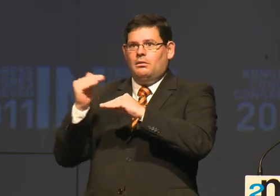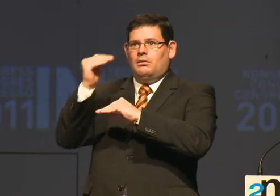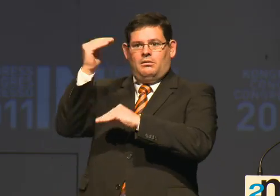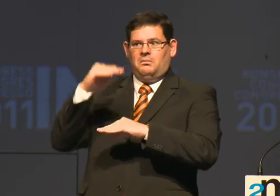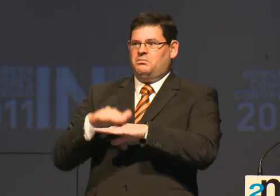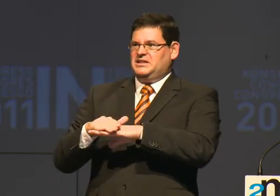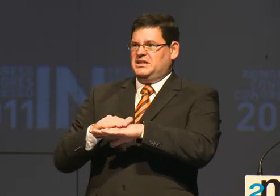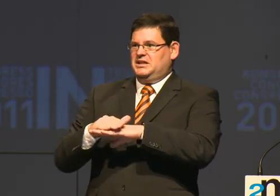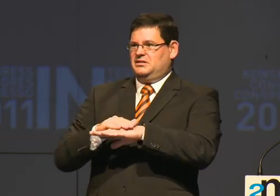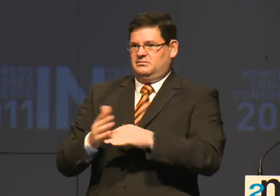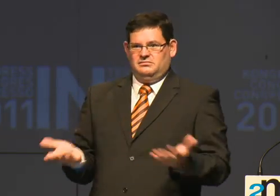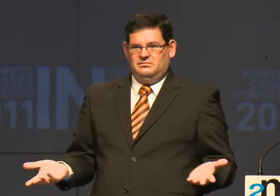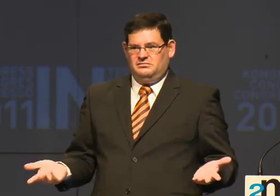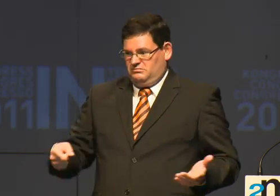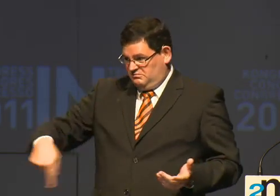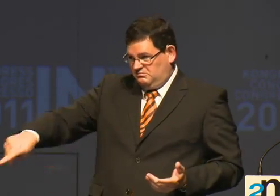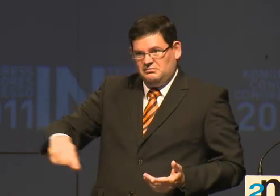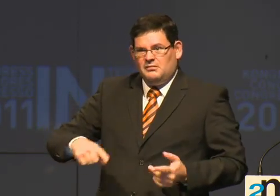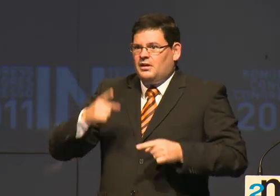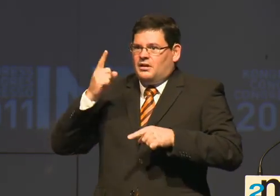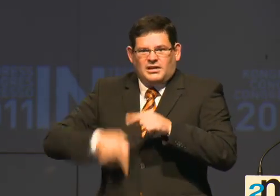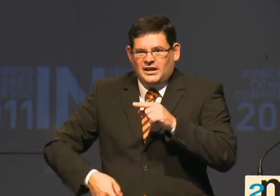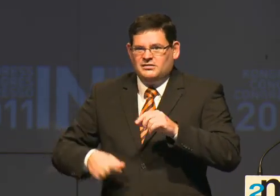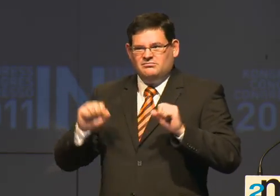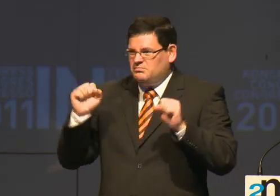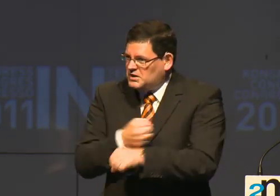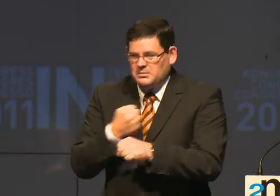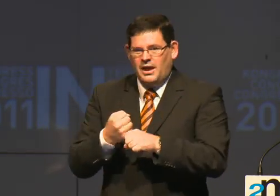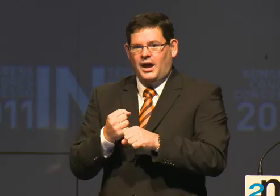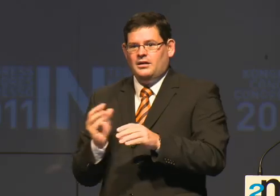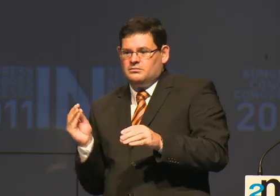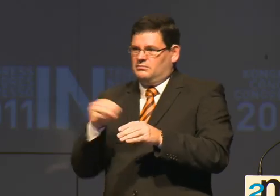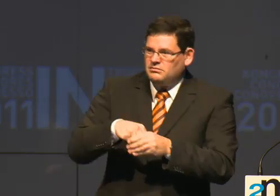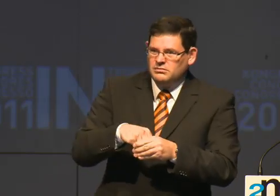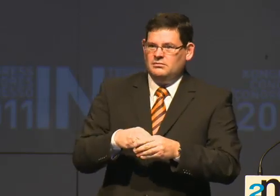On veut absolument que 12 millions d'emplois peu qualifiés aient disparu dans les 10 ans.